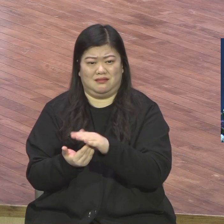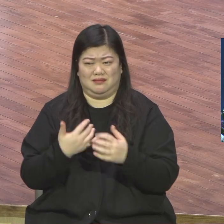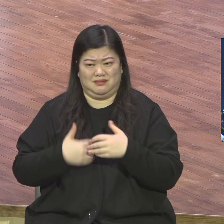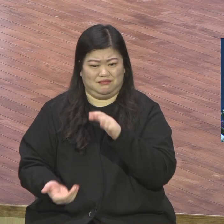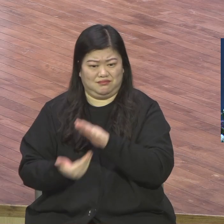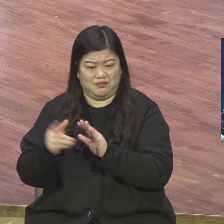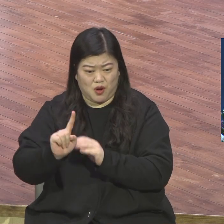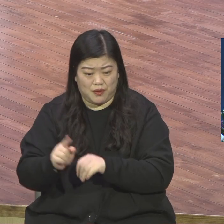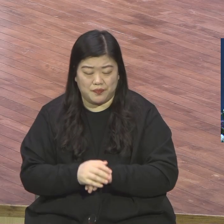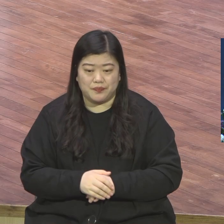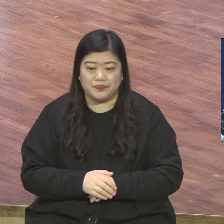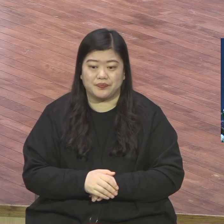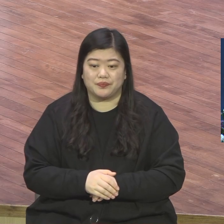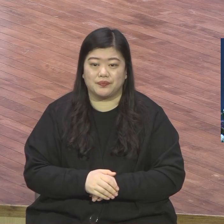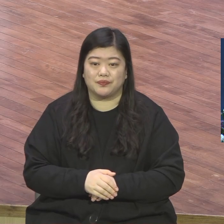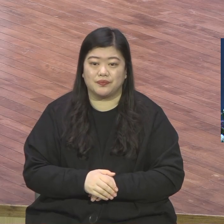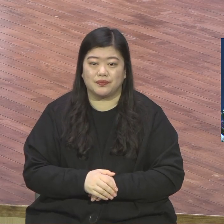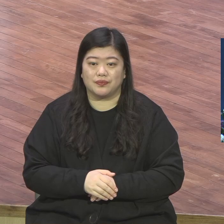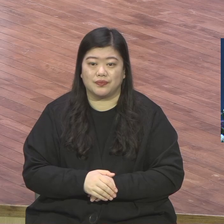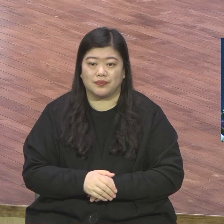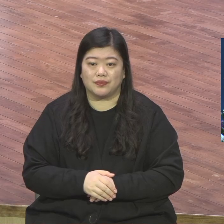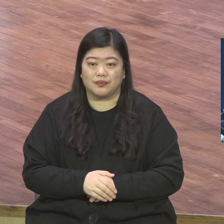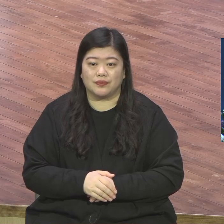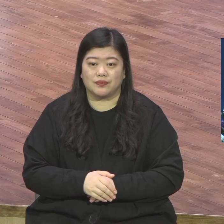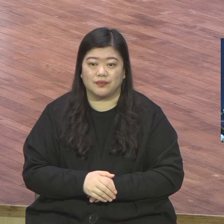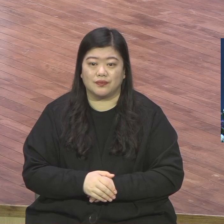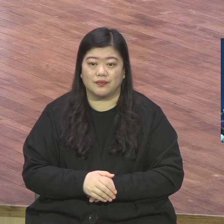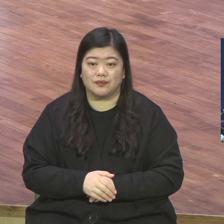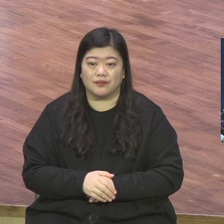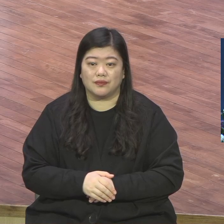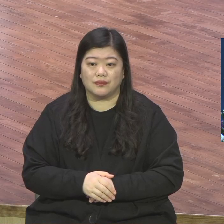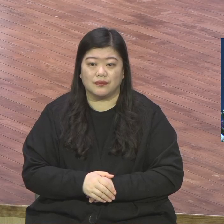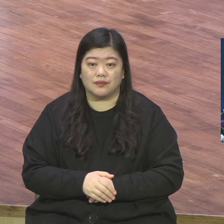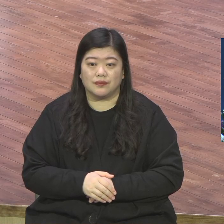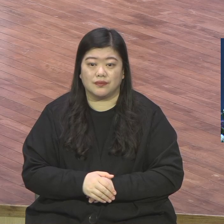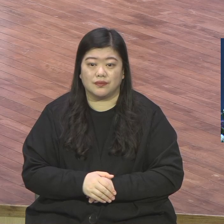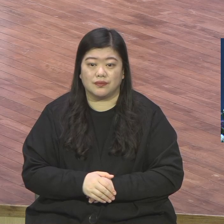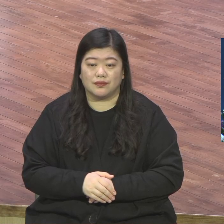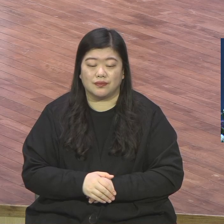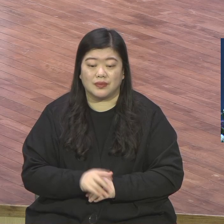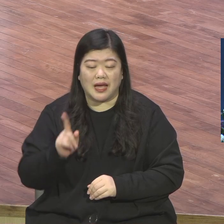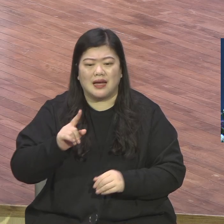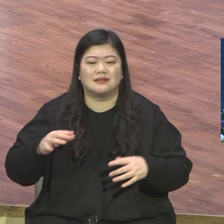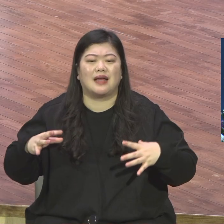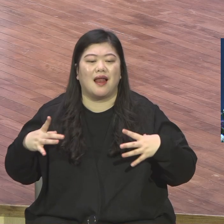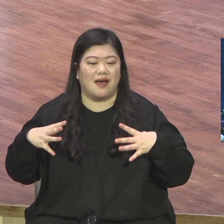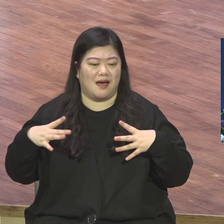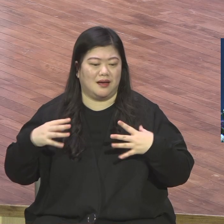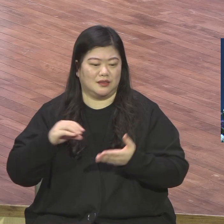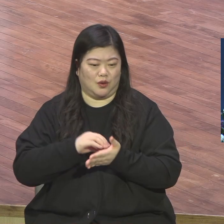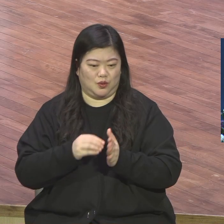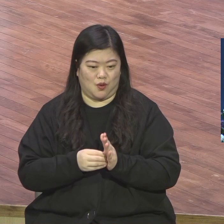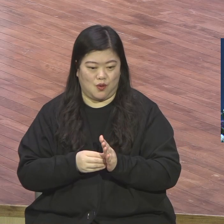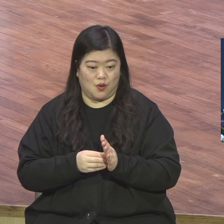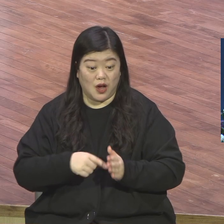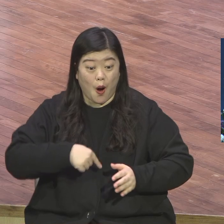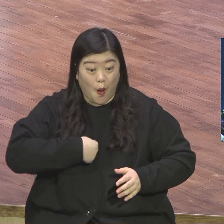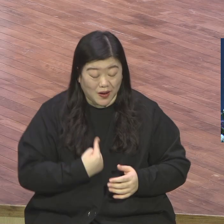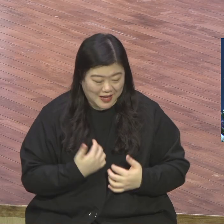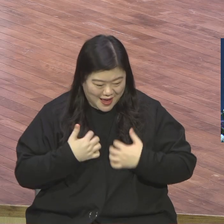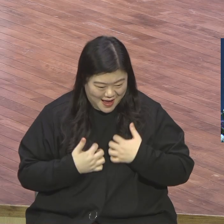말하는 그런 즐거움에다 그보다 더 높은 차원의 즐거움 그걸 뭐라 하느냐? 자랑이네, 자랑.